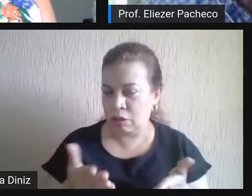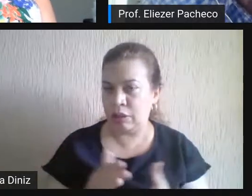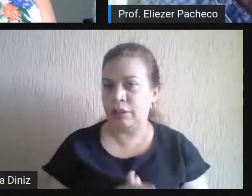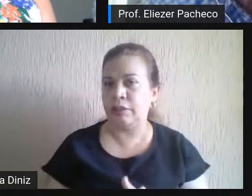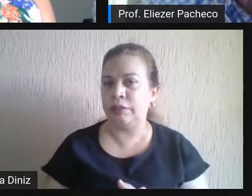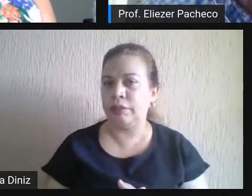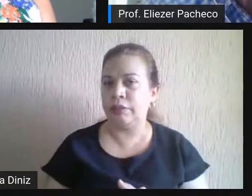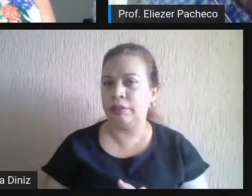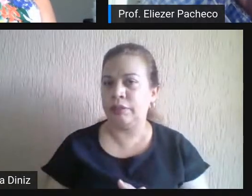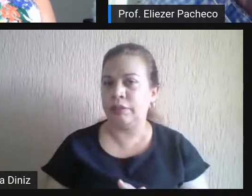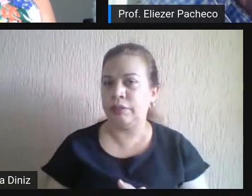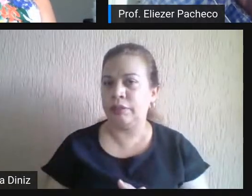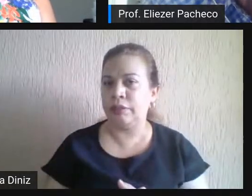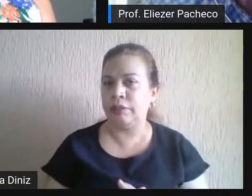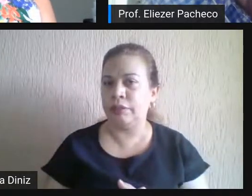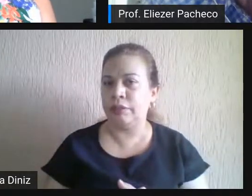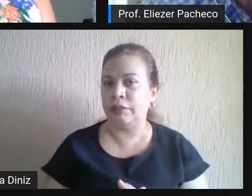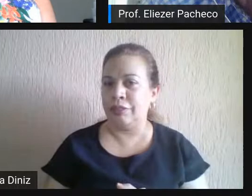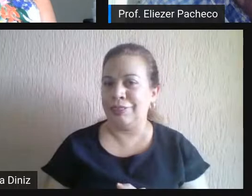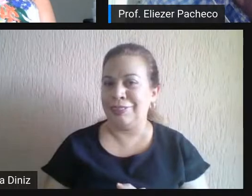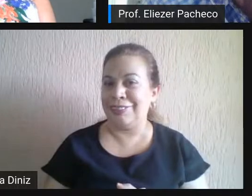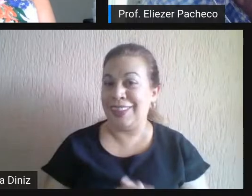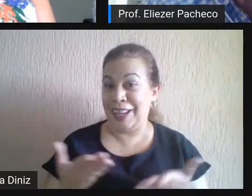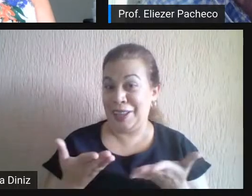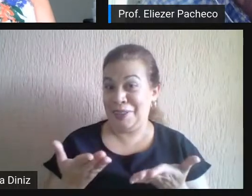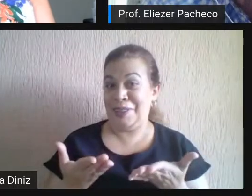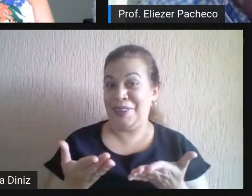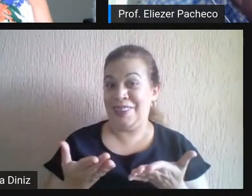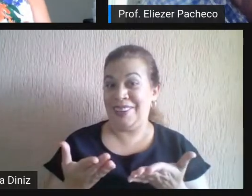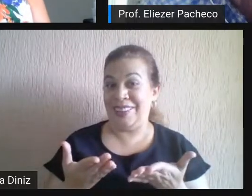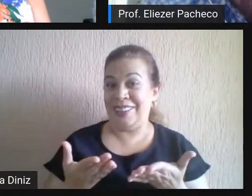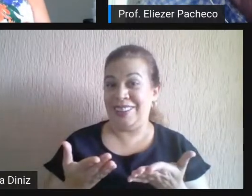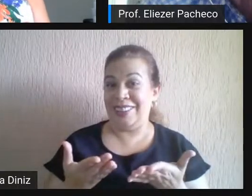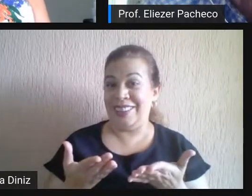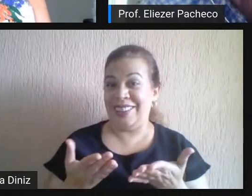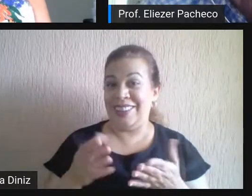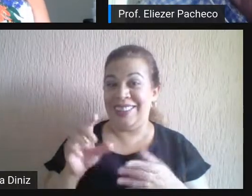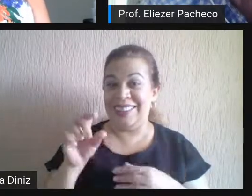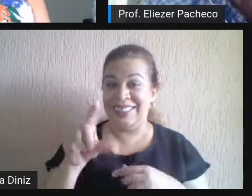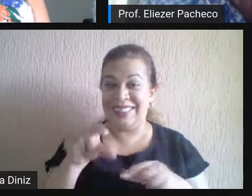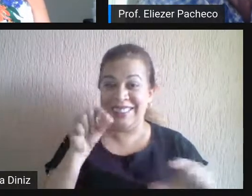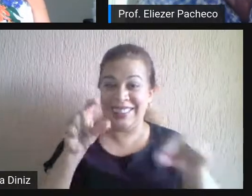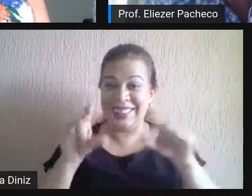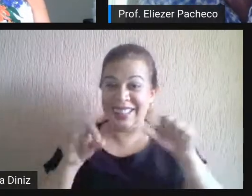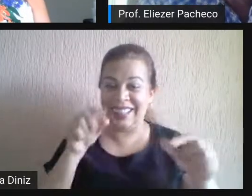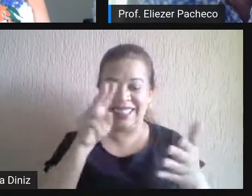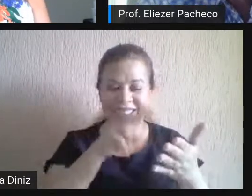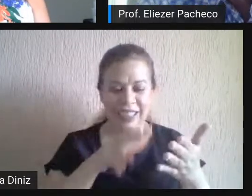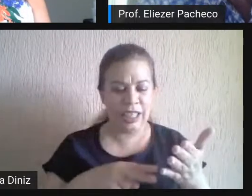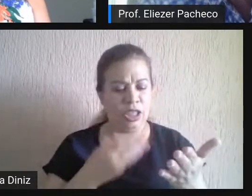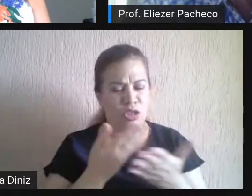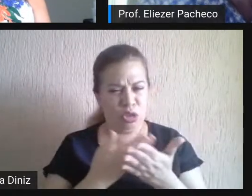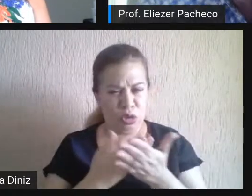eu me dou ao luxo de selecionar mais ou menos o que eu estou lendo, o que estou estudando, né?